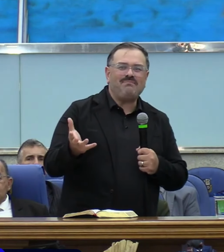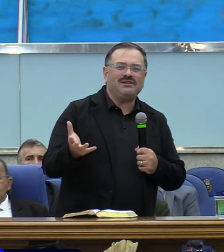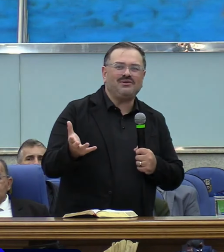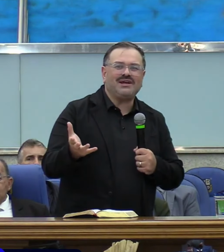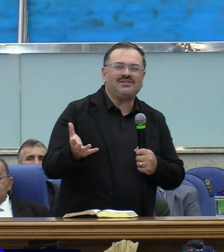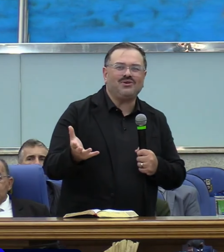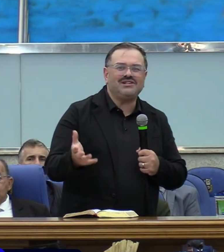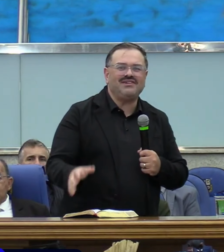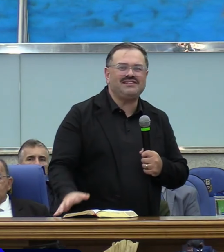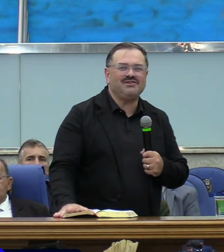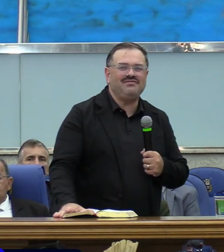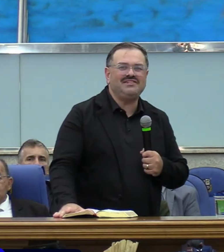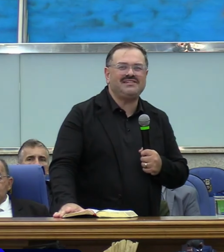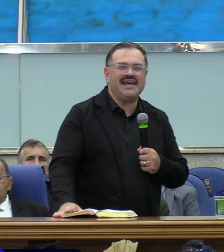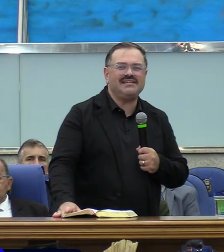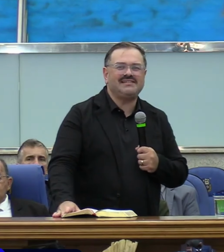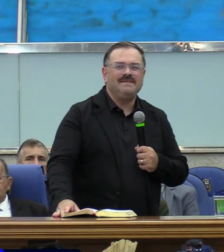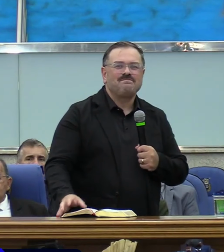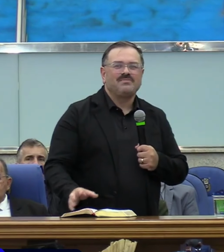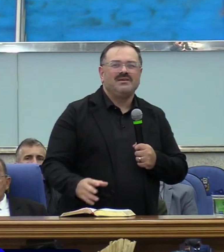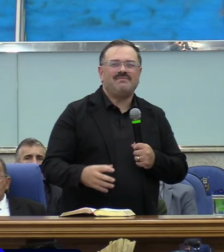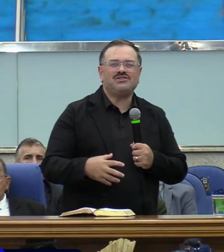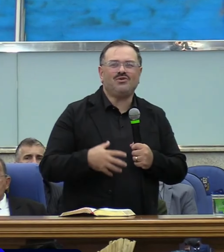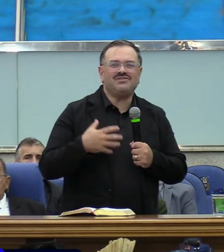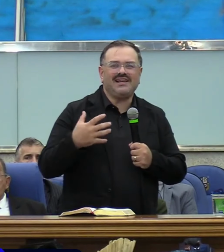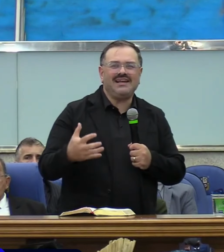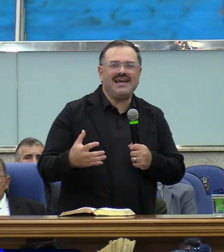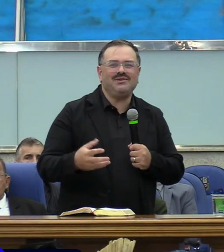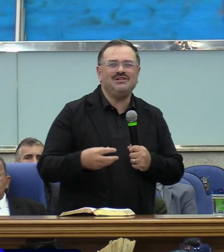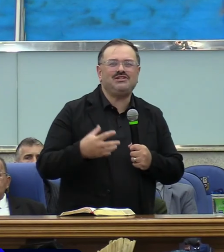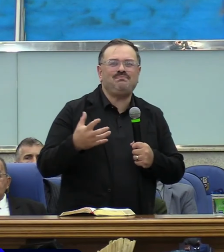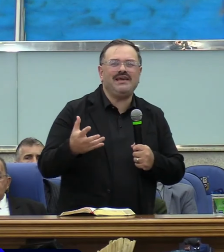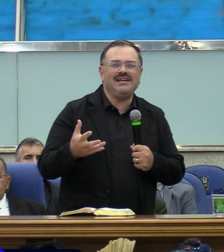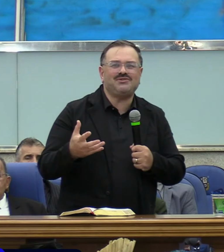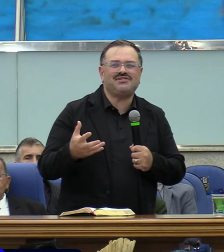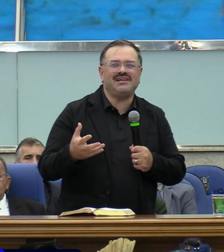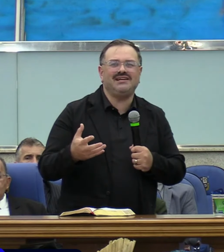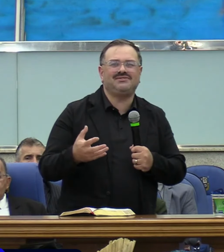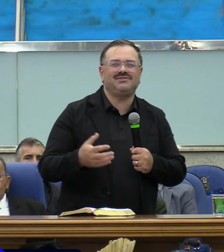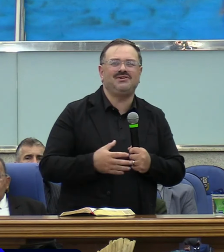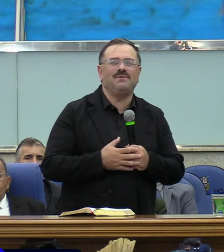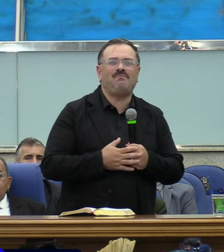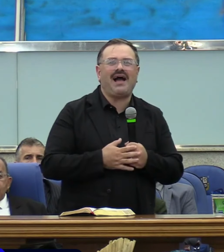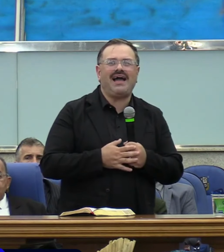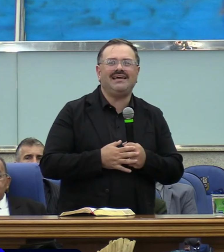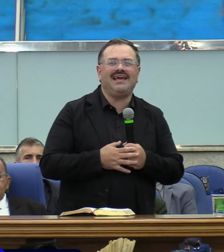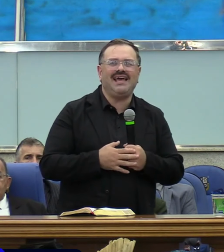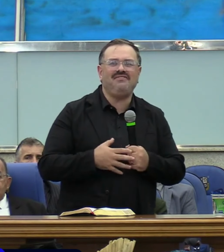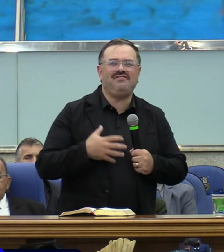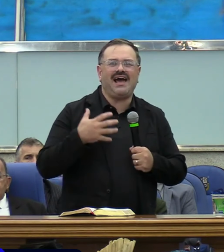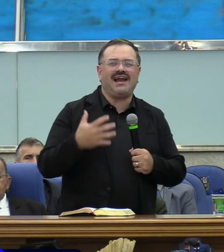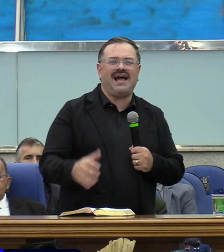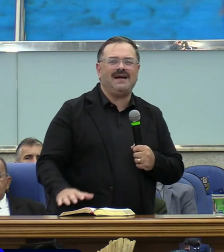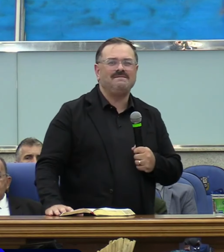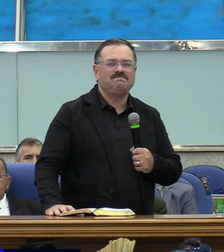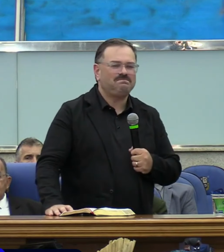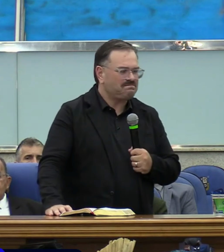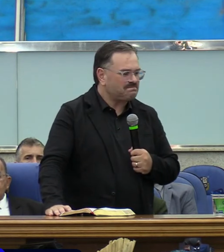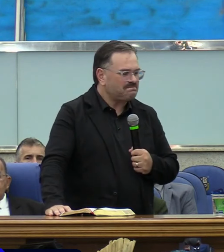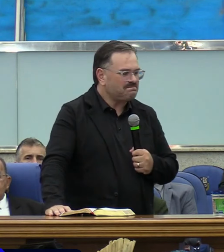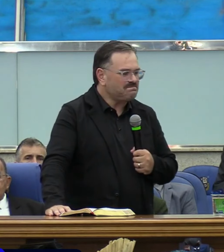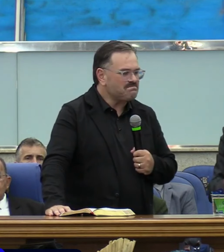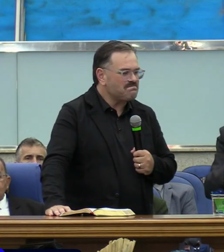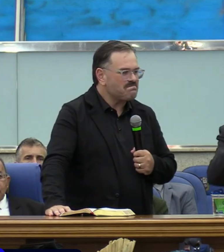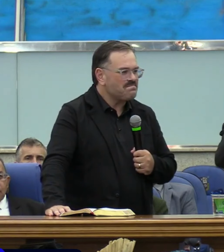João capítulo 14, versículo 26. Mas o Conselheiro, o Espírito Santo, que o Pai enviará.